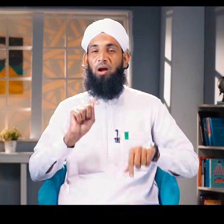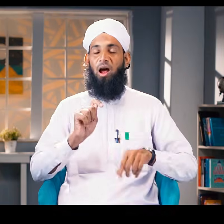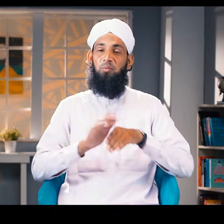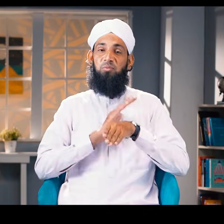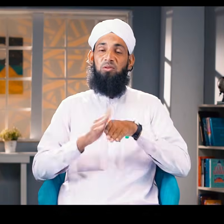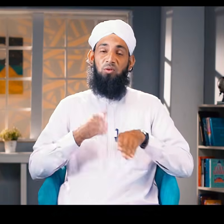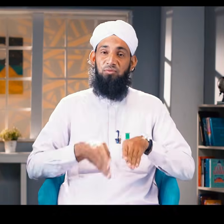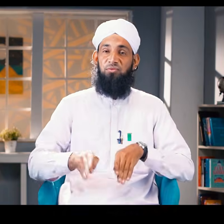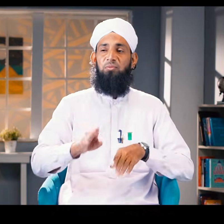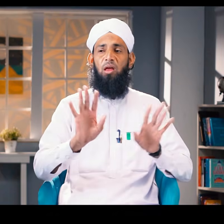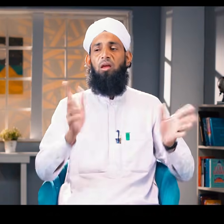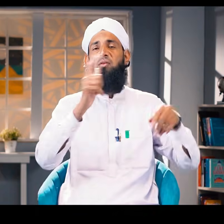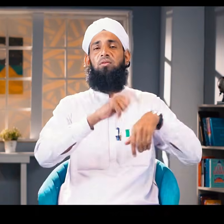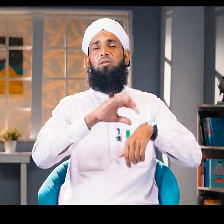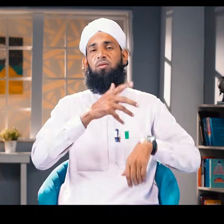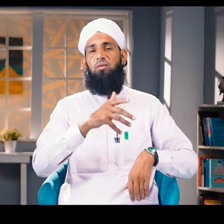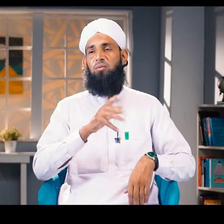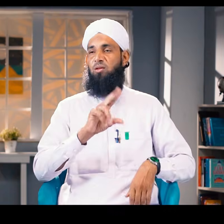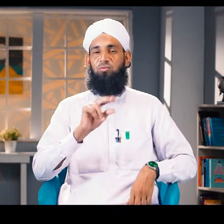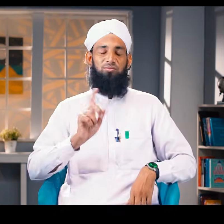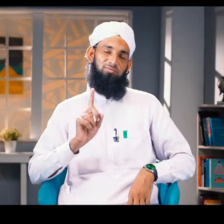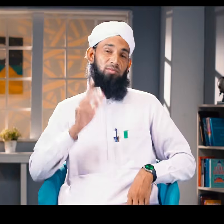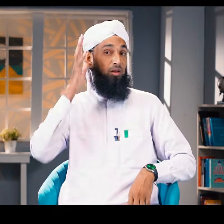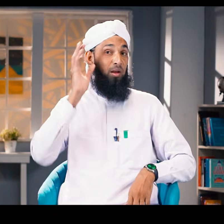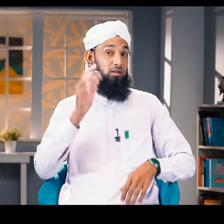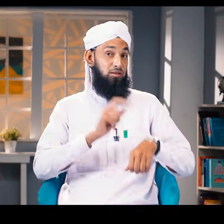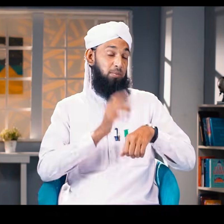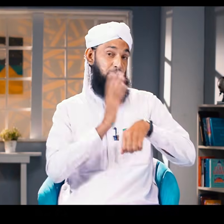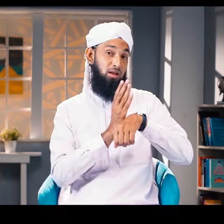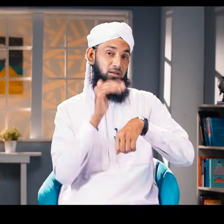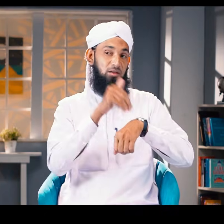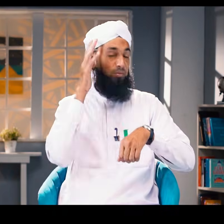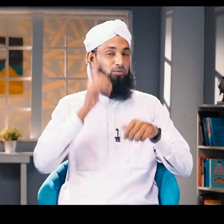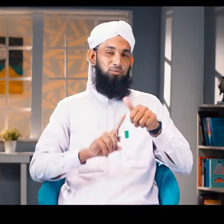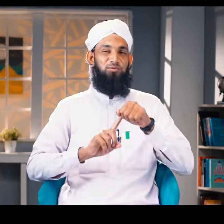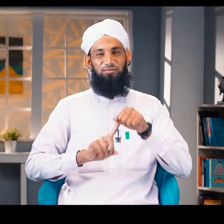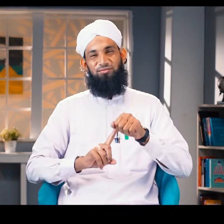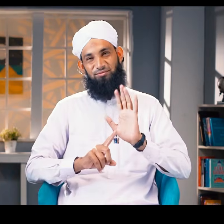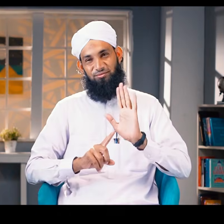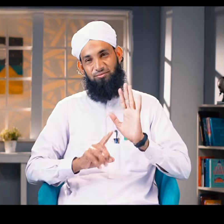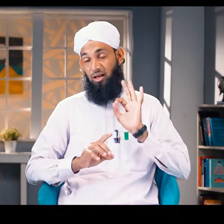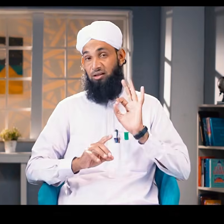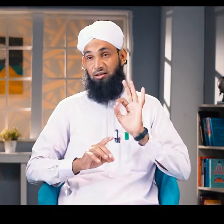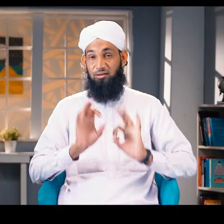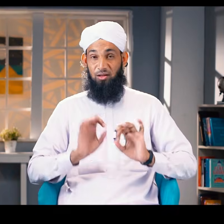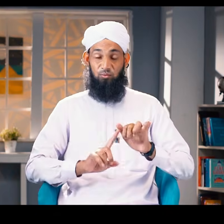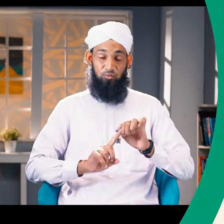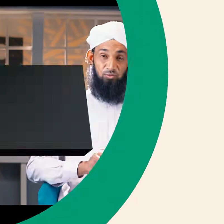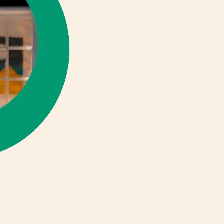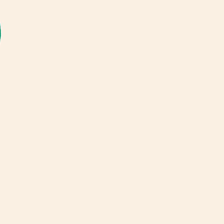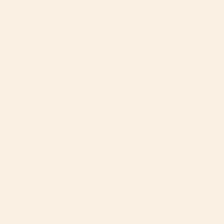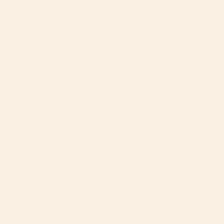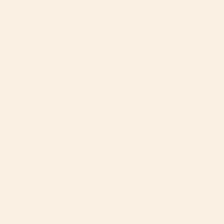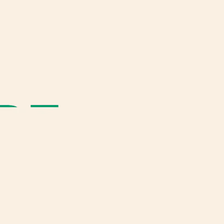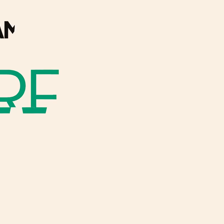گاہک میں لگے ہوئے مجبوری، یہ مجبوریاں تو کاؤنٹ نہیں ہوگی، نماز پڑھنی ہوگی وقت کے اندر اور غیر مکروہ وقت کے اندر۔